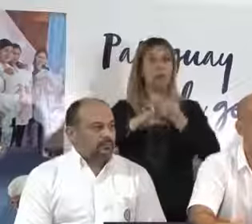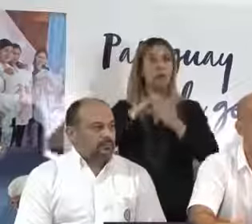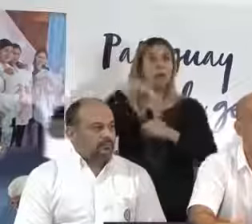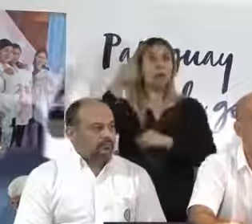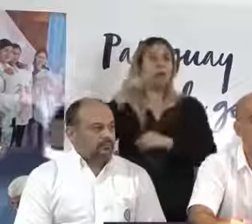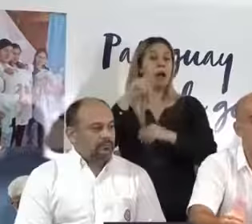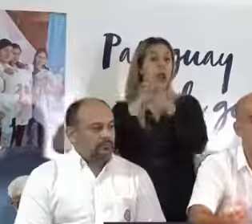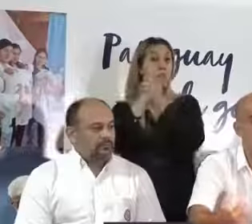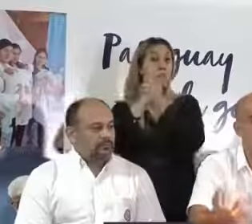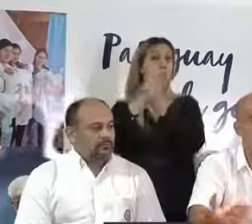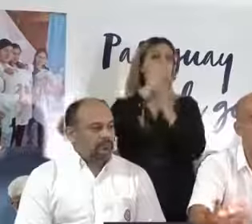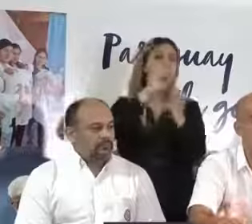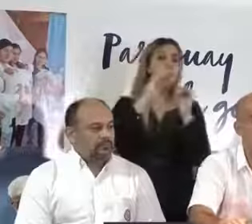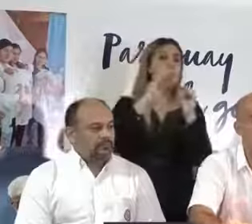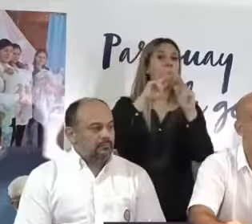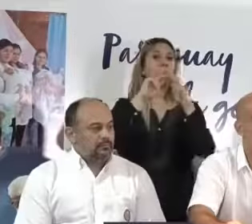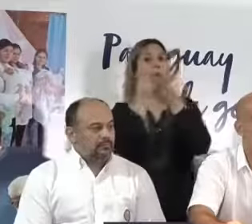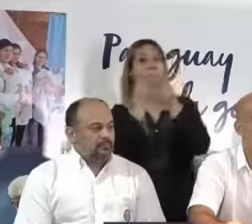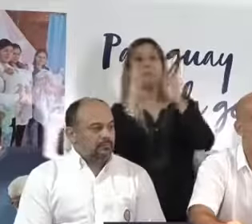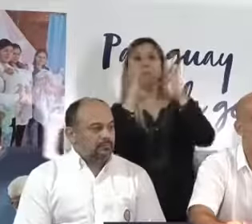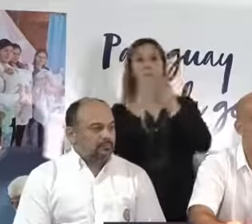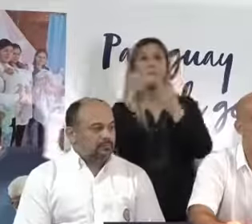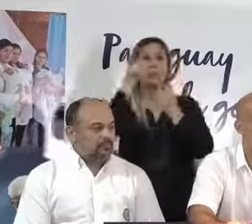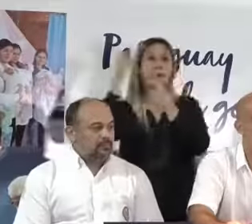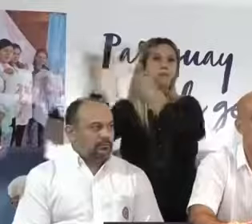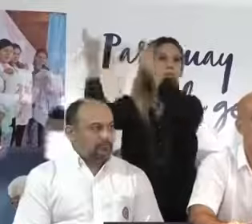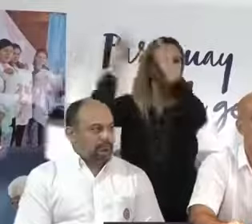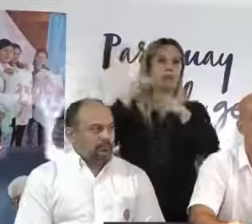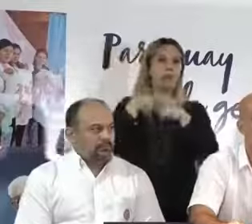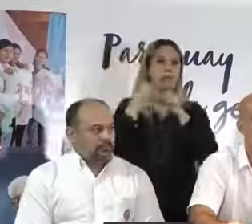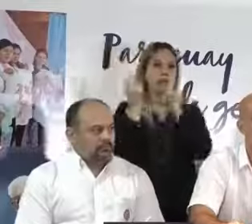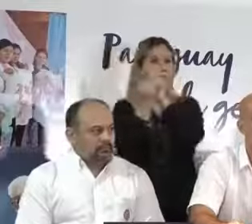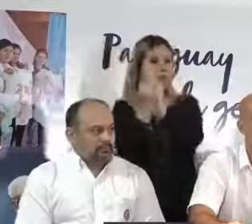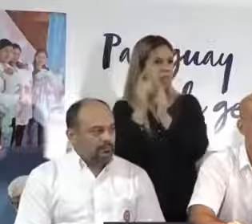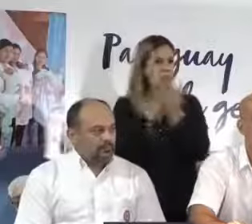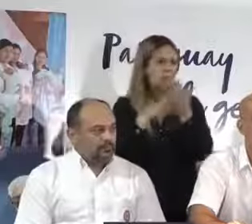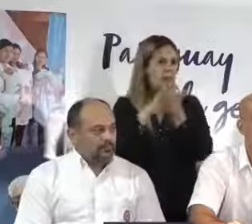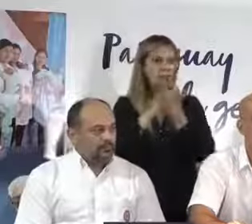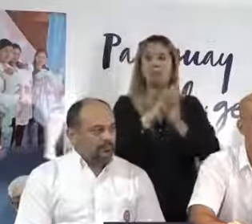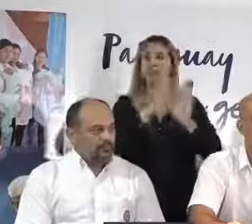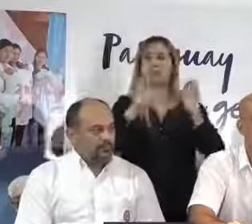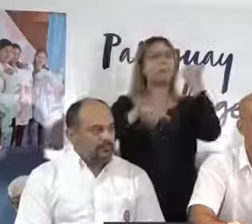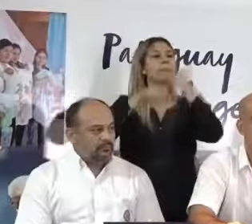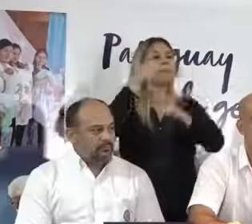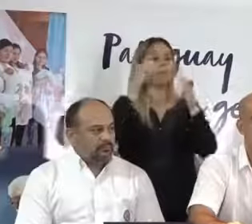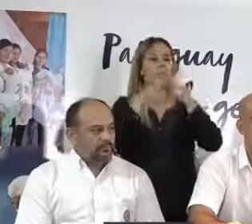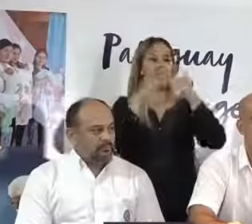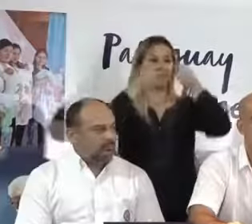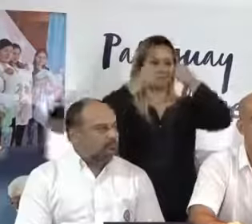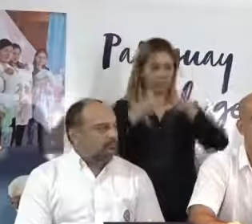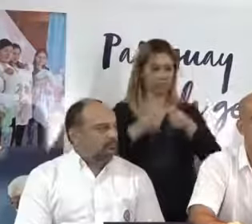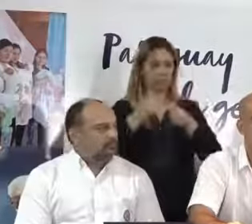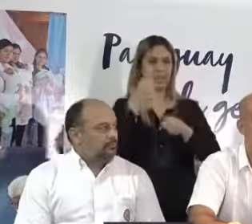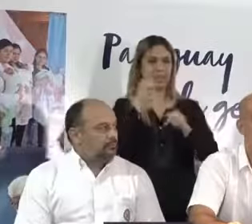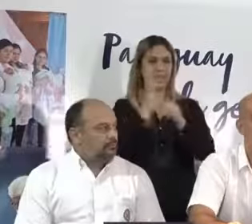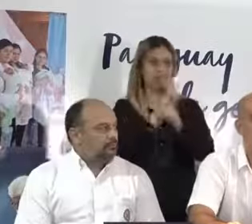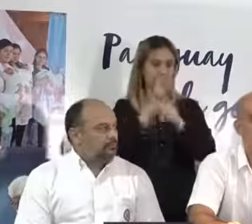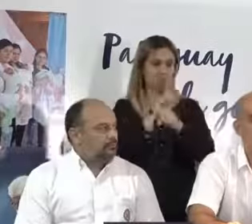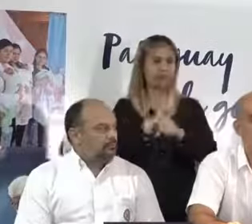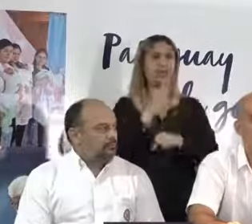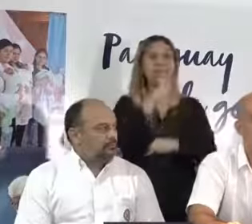es oportuno tener las mismas precauciones que he mencionado aquí respecto a cualquier infección respiratoria aguda,